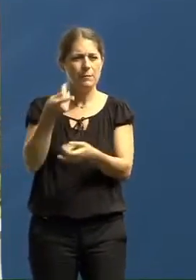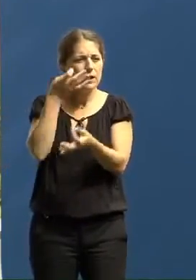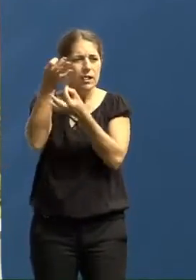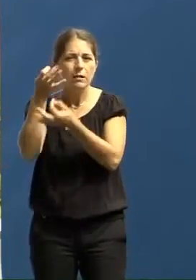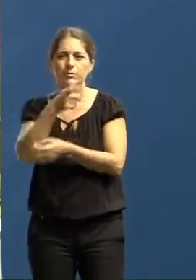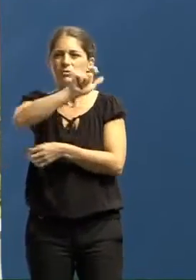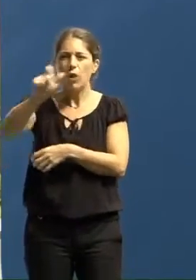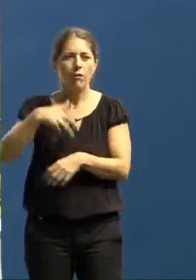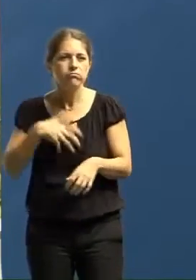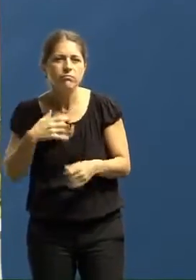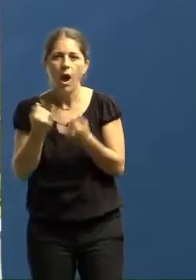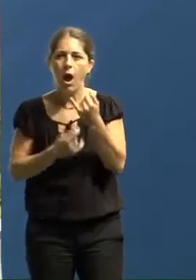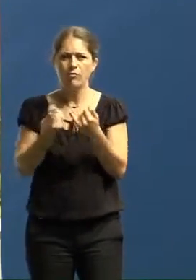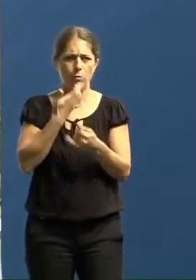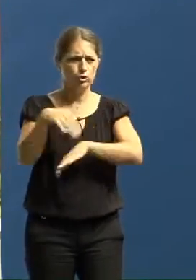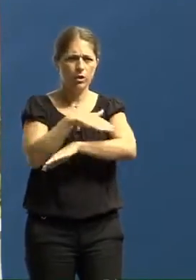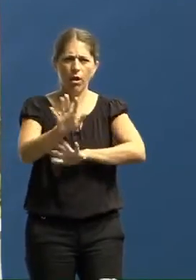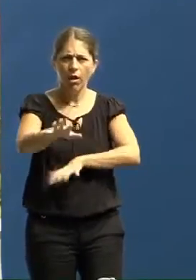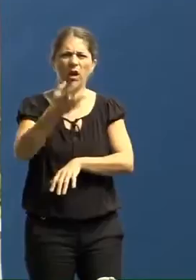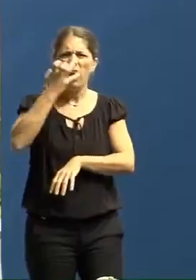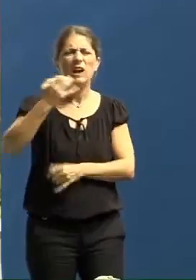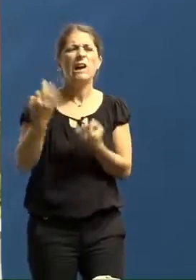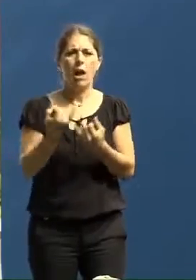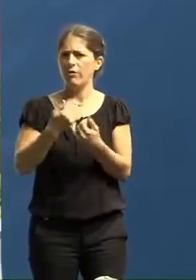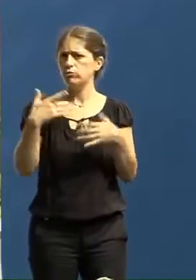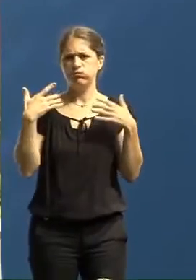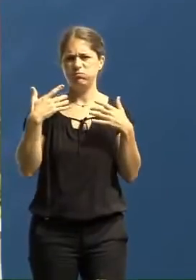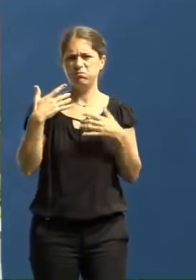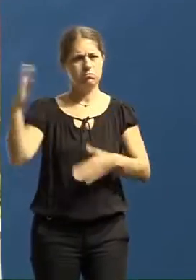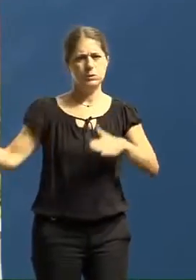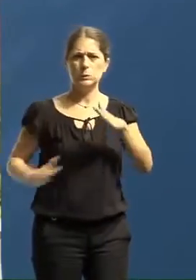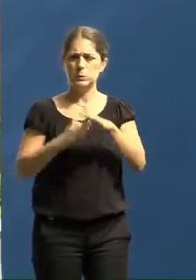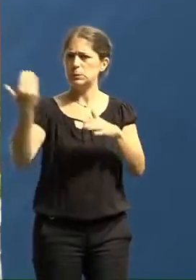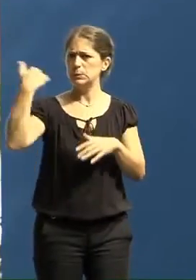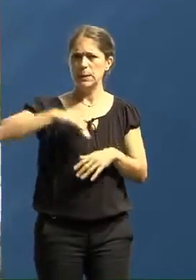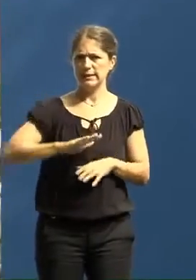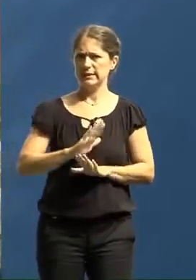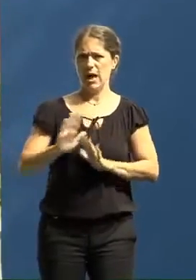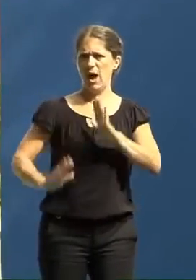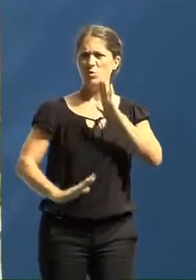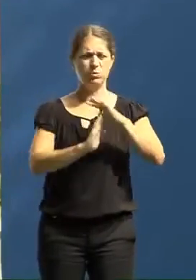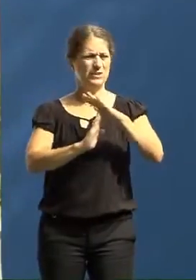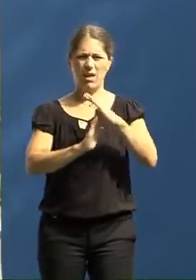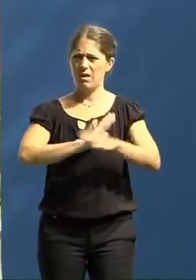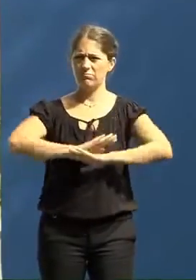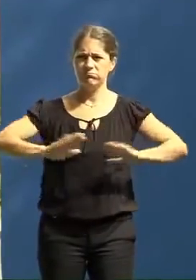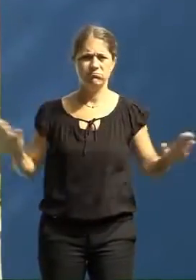xentes anónimas que salistes á rúa a berrar que xa estaba ben de todas as que nos estaban facendo, que xa estaba